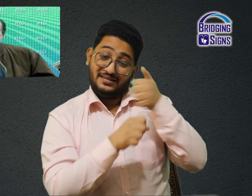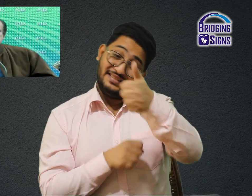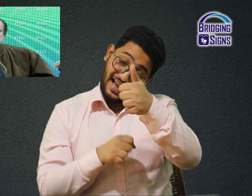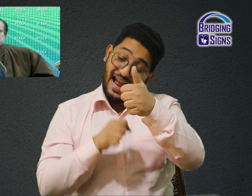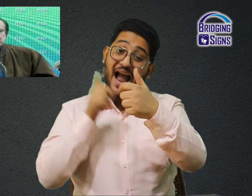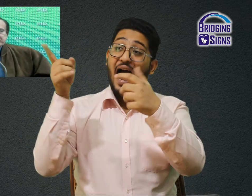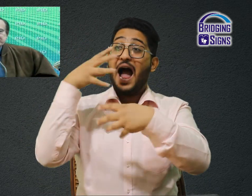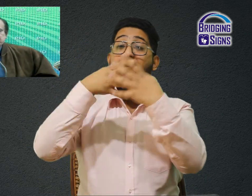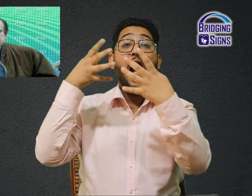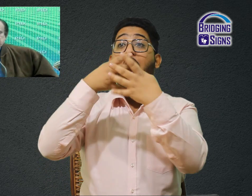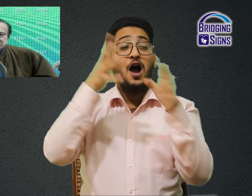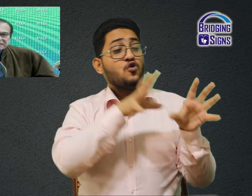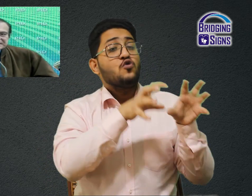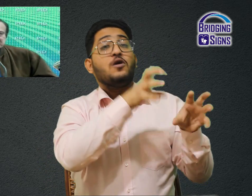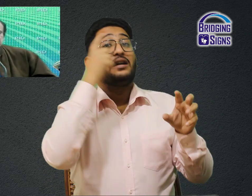उसको